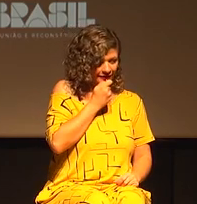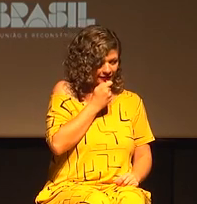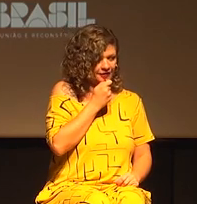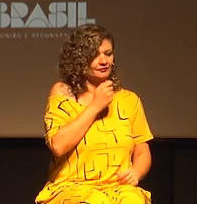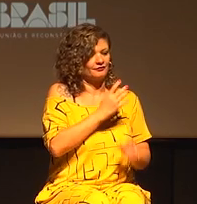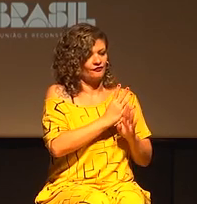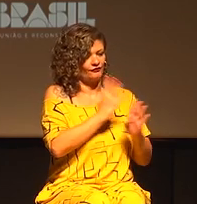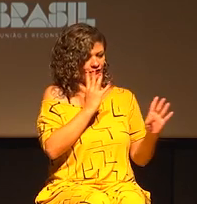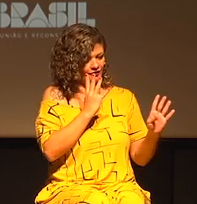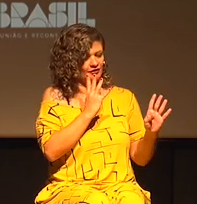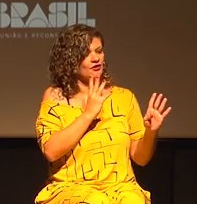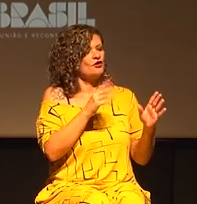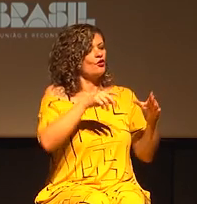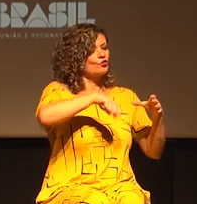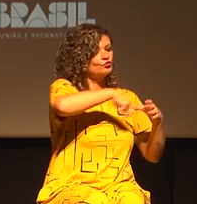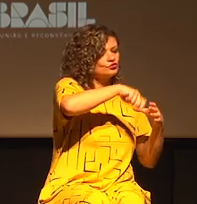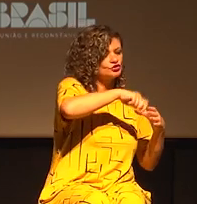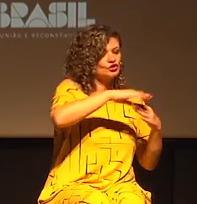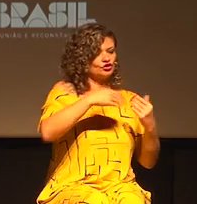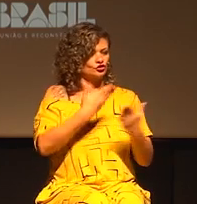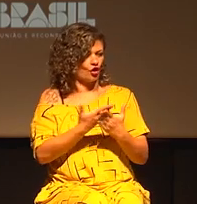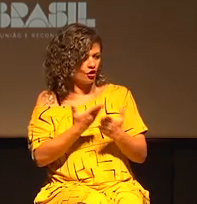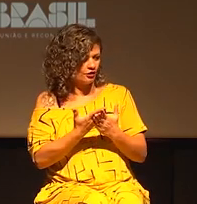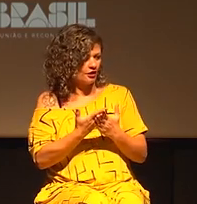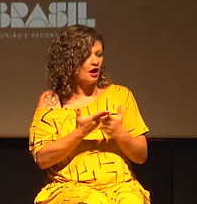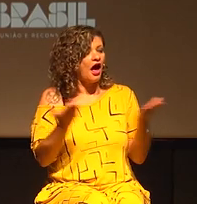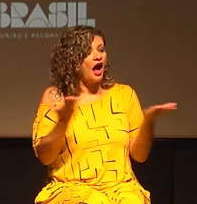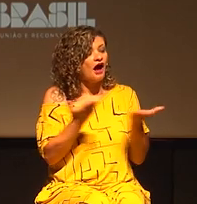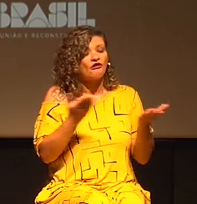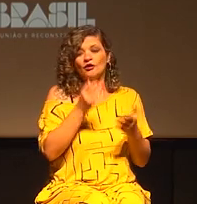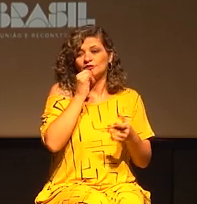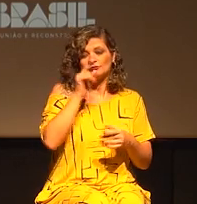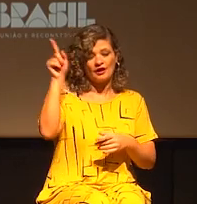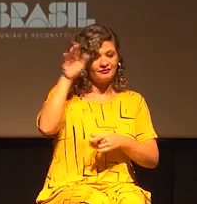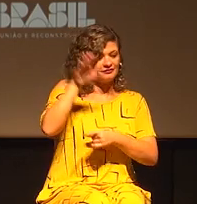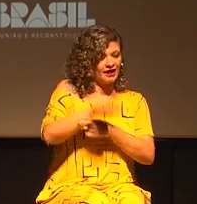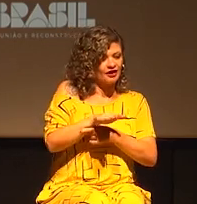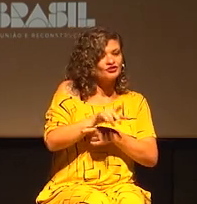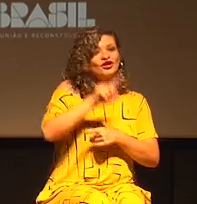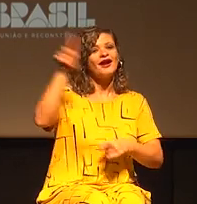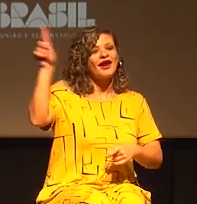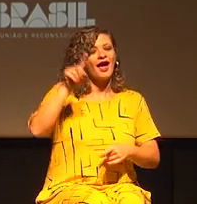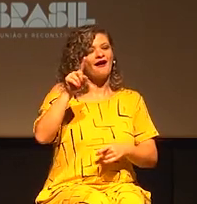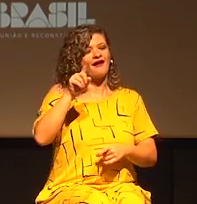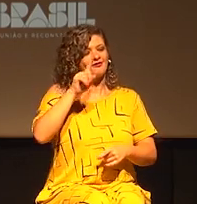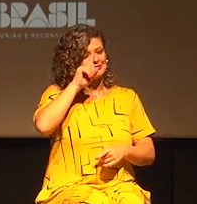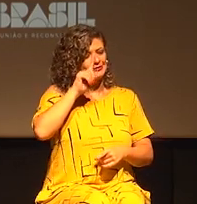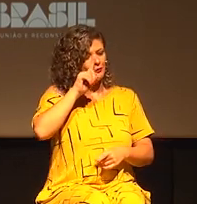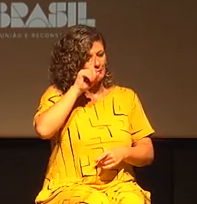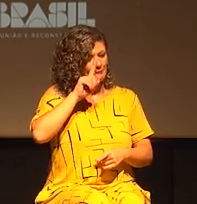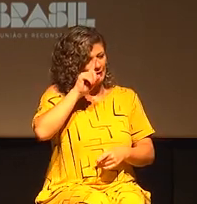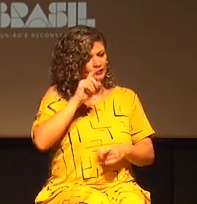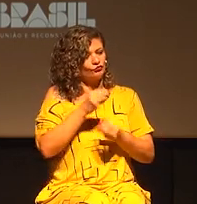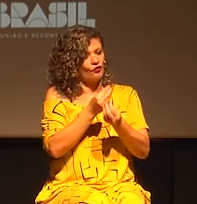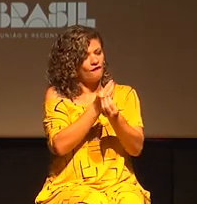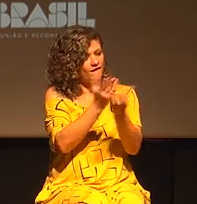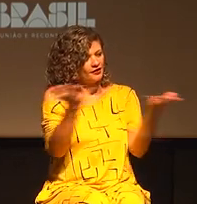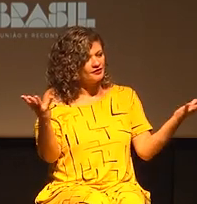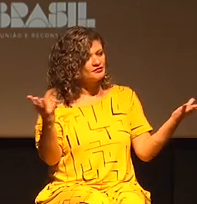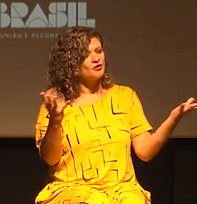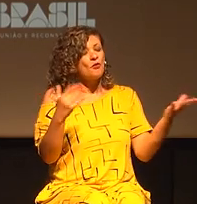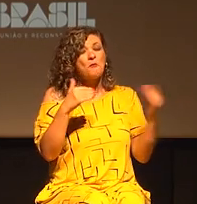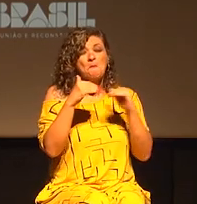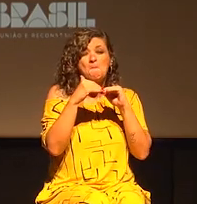no Rede cozinha escola mas por exemplo agora à tarde lá no PTE do colégio nós servimos mais de